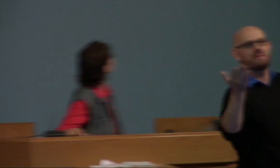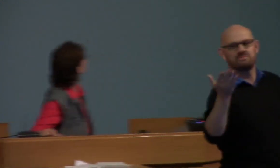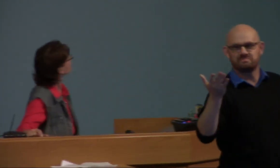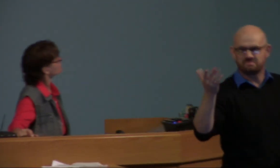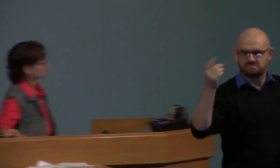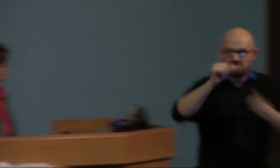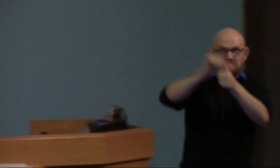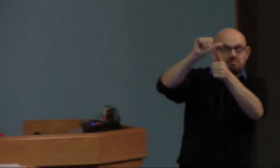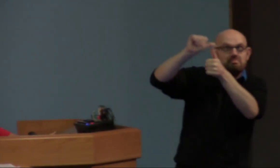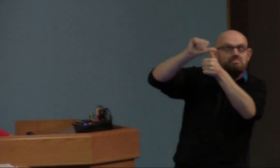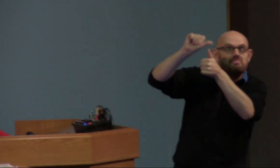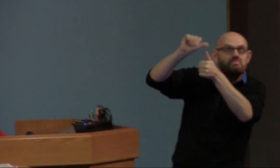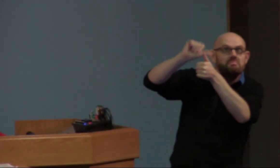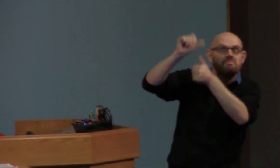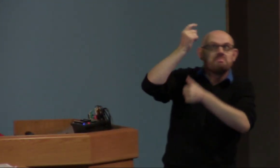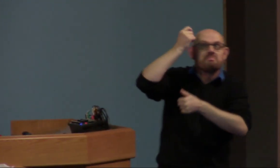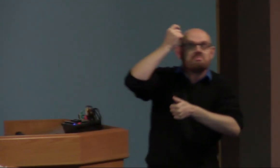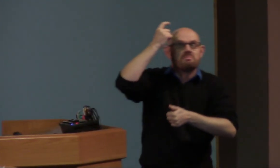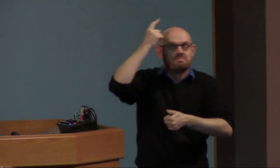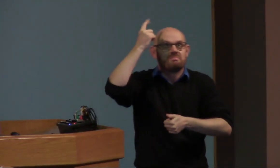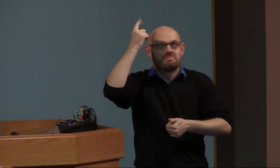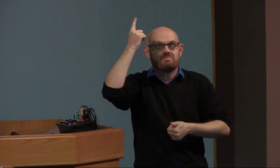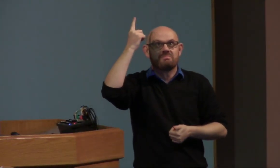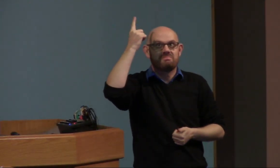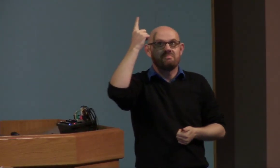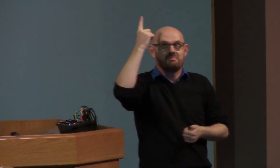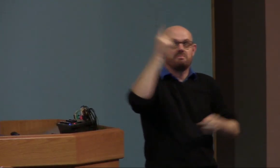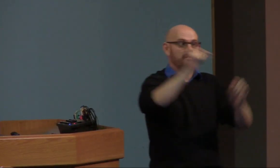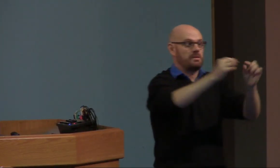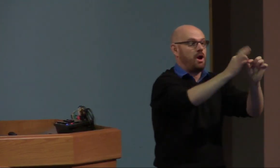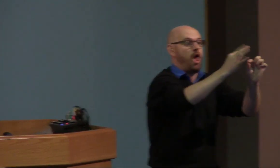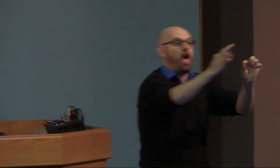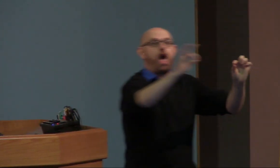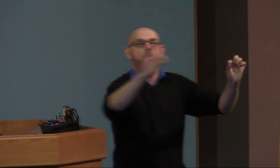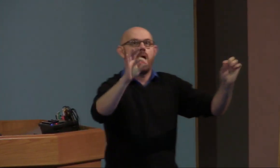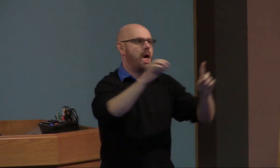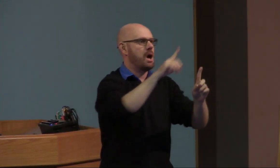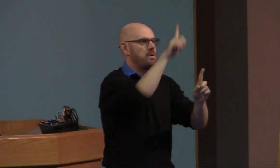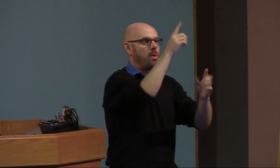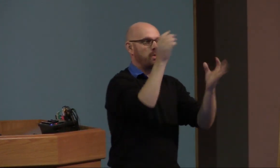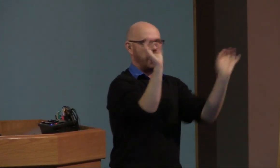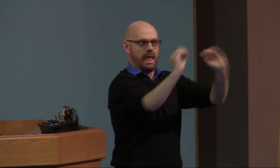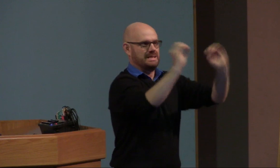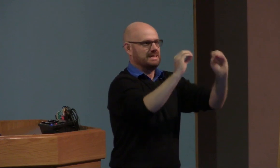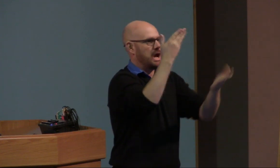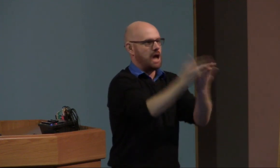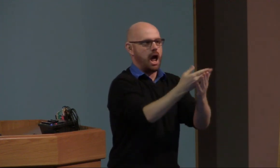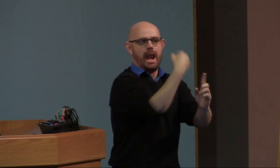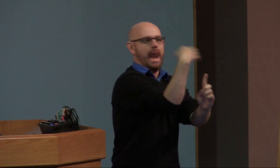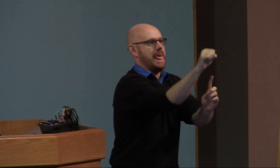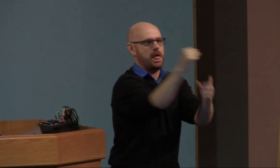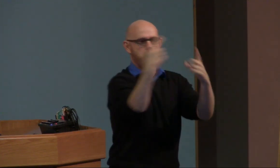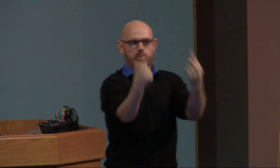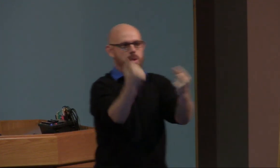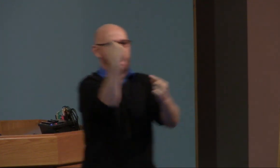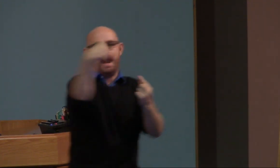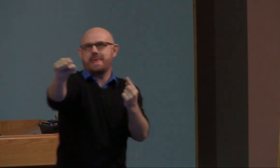So, ja, dis baie beter en mens verstaan dit. Die woorde is nog dieselfde, die niks en die